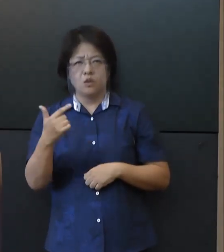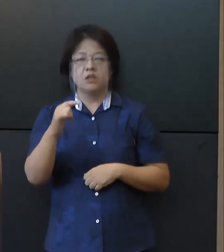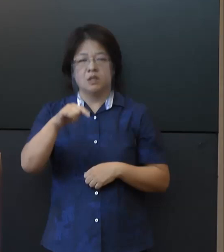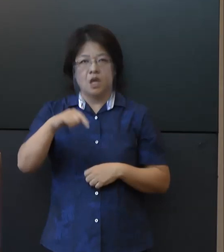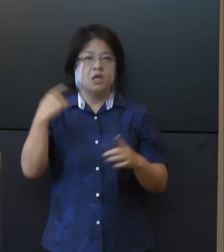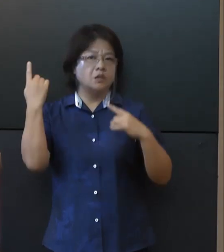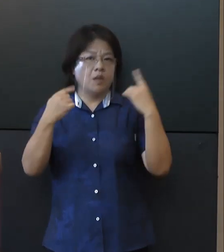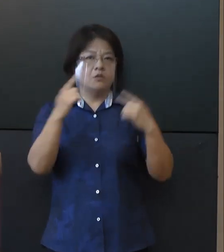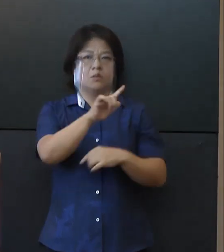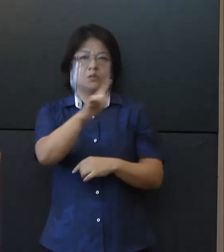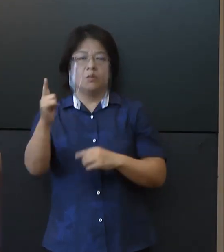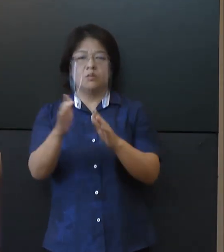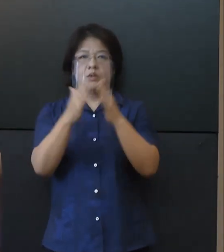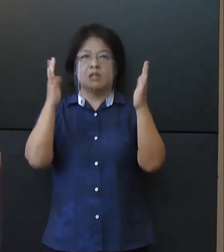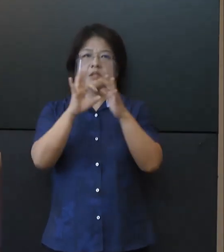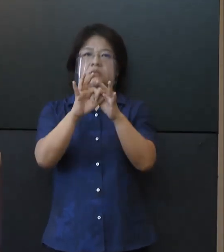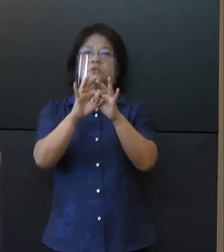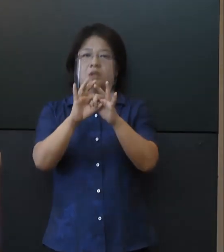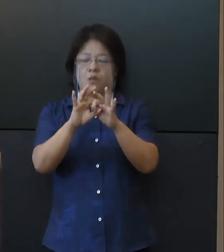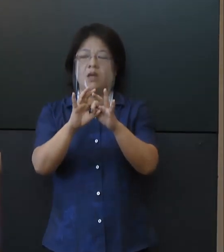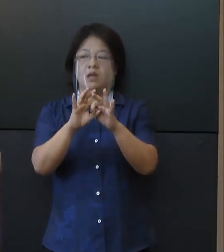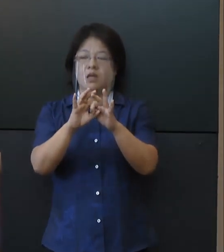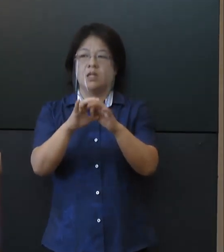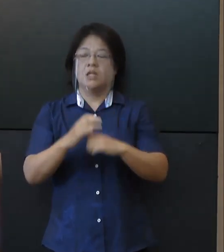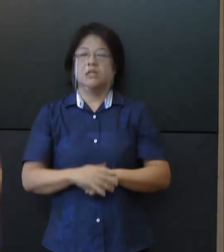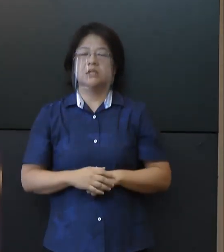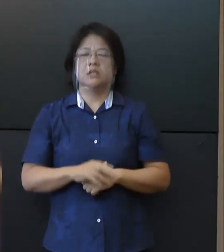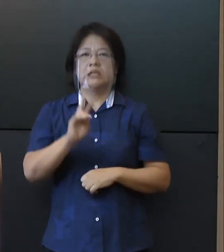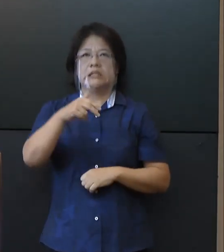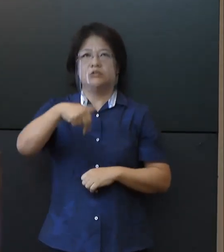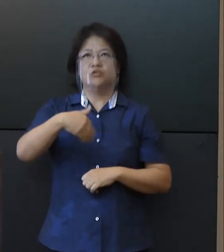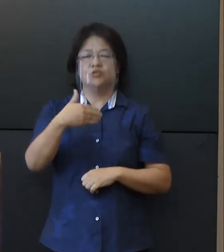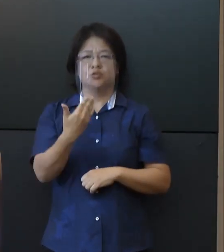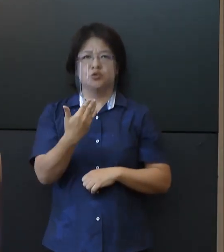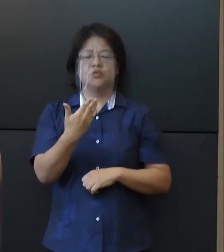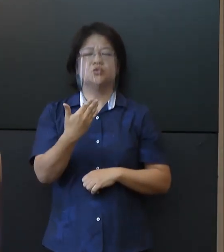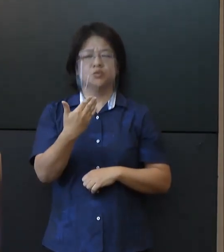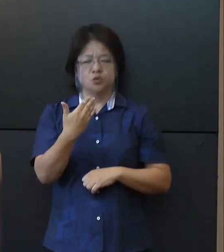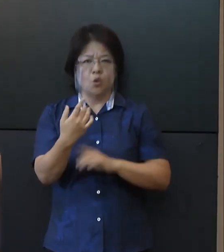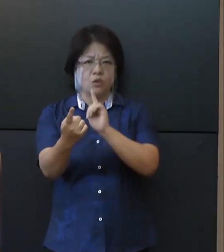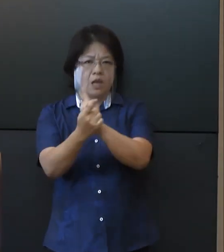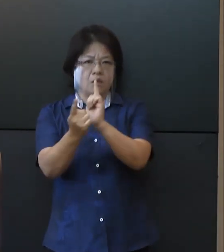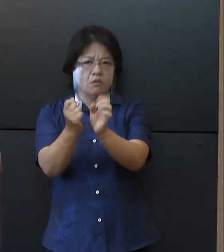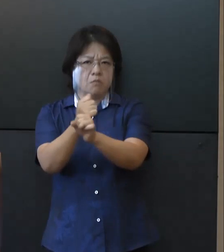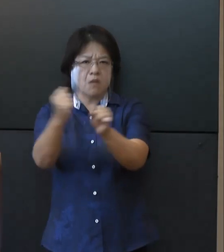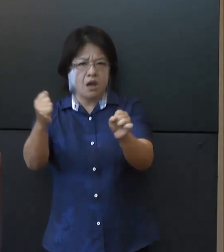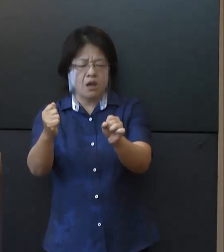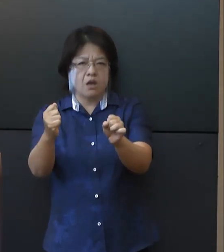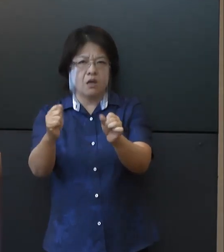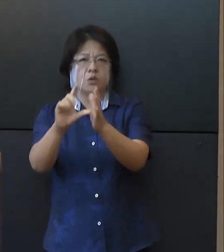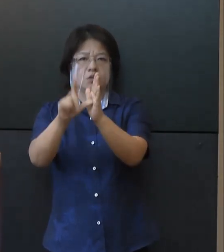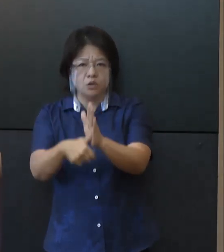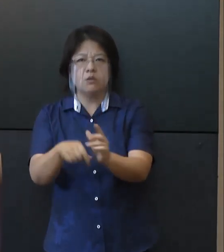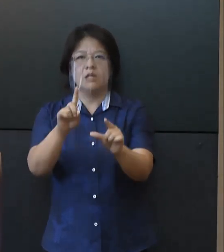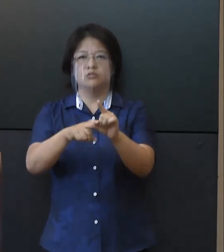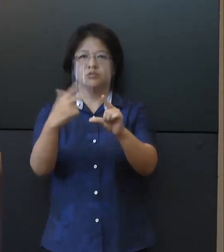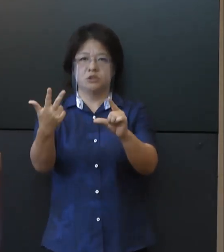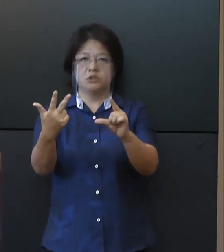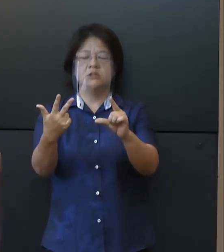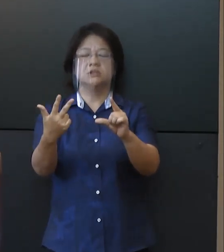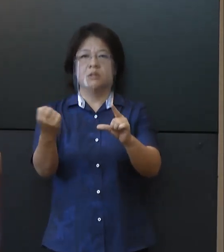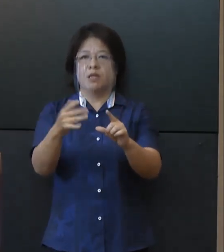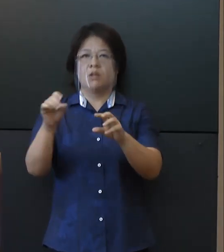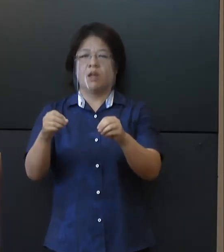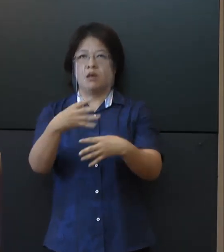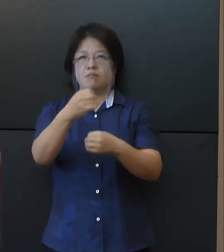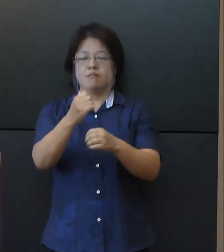大規模なイベントなどの開催については、リスクへの対応が整わないといった場合には中止または